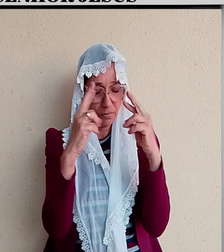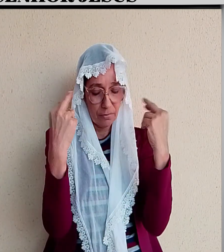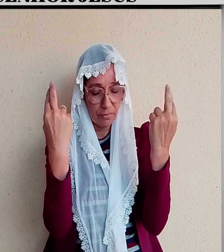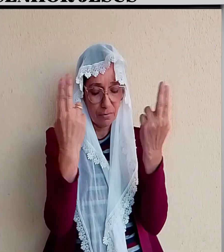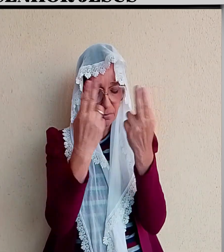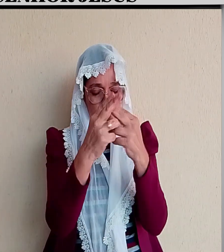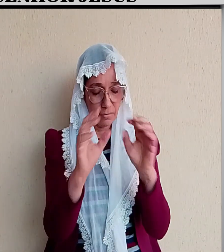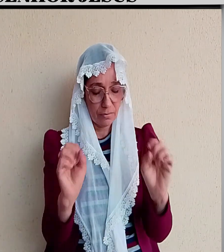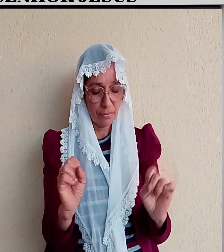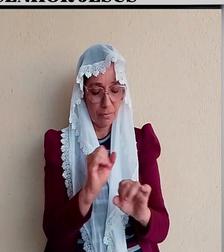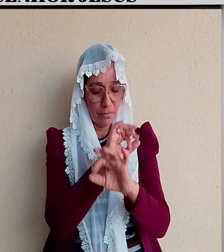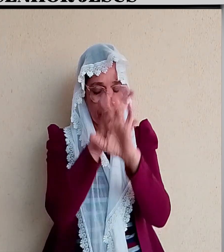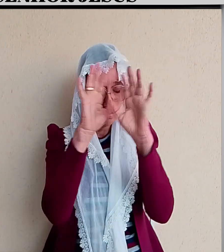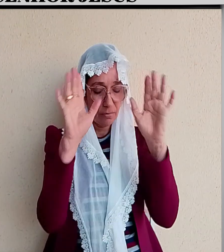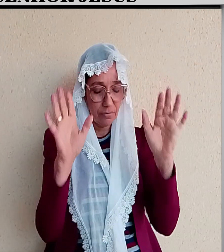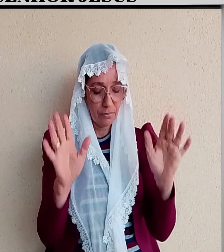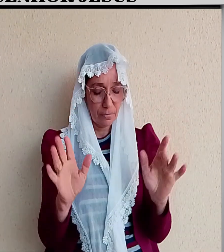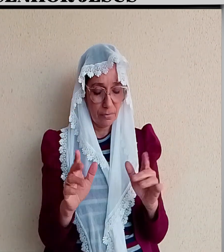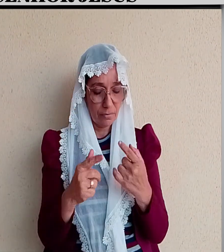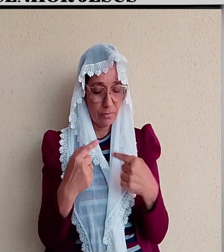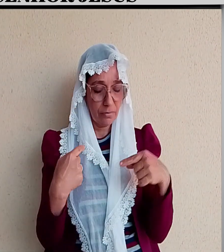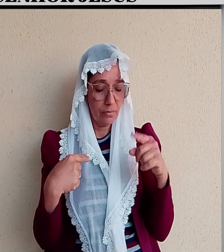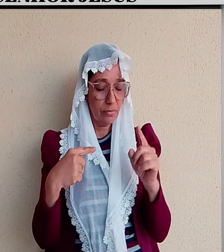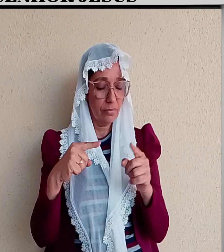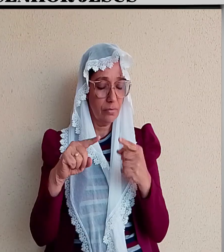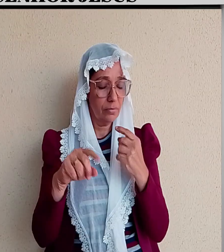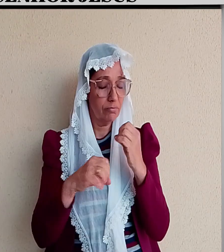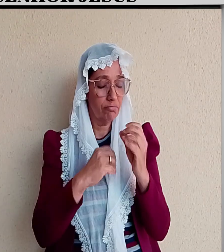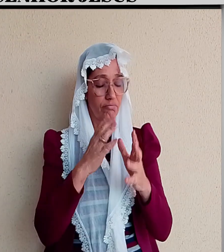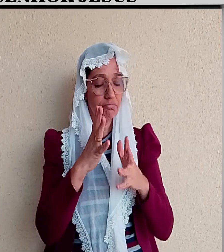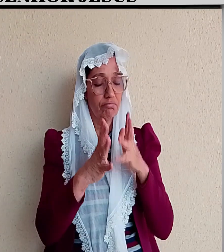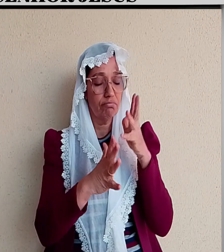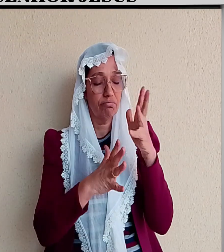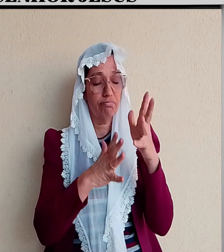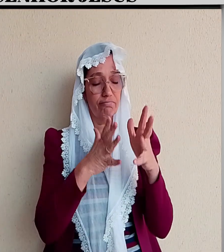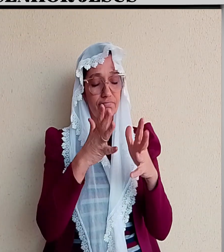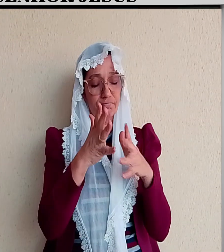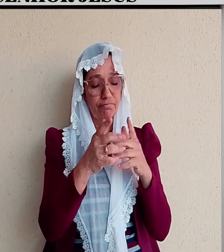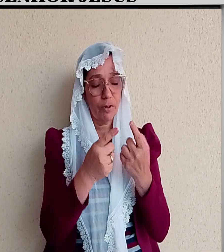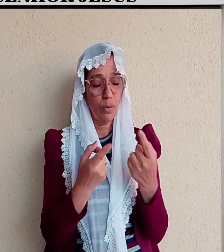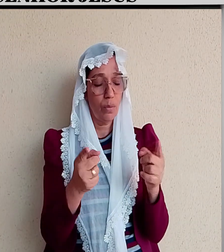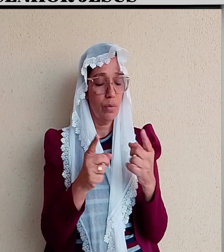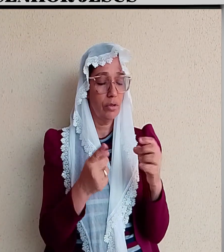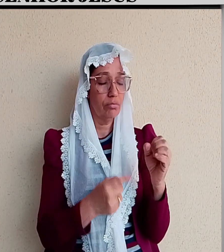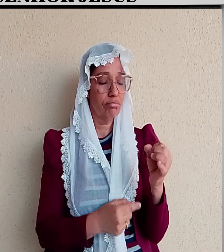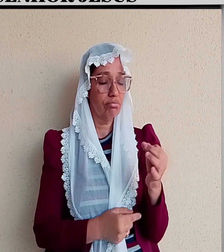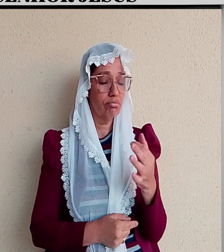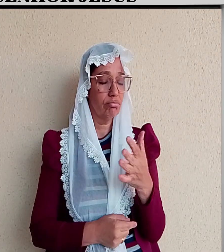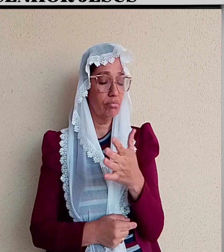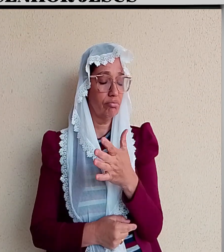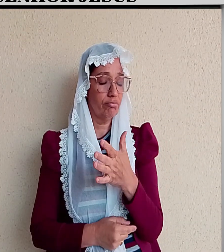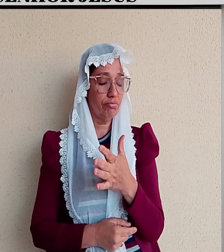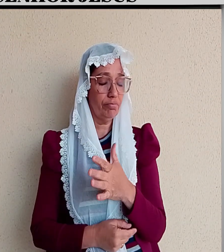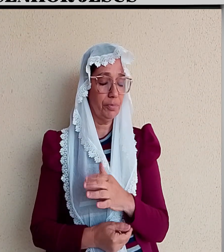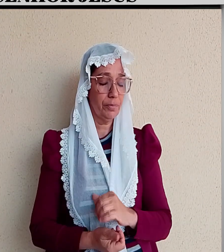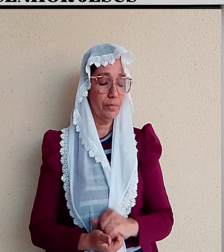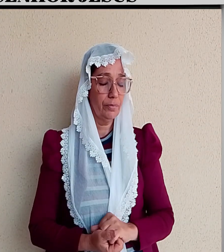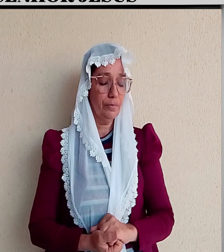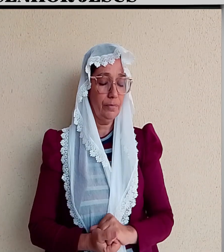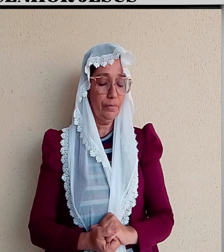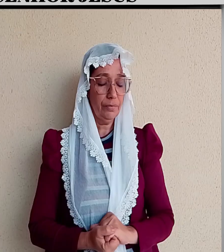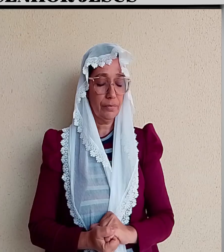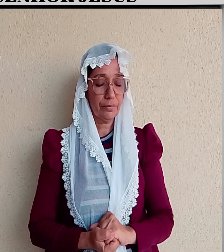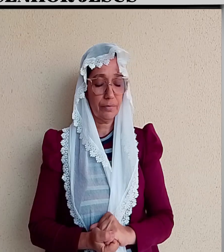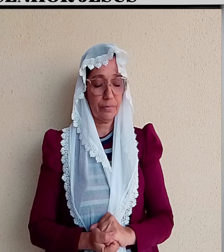o hino que nunca foi cantado. Glória a Deus. Glória a Deus de Israel e de misericórdia. Aleluia, Entregamos Deus. a